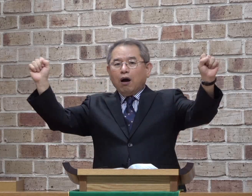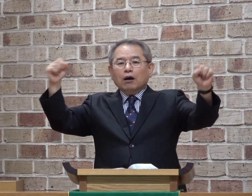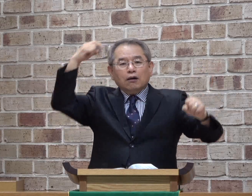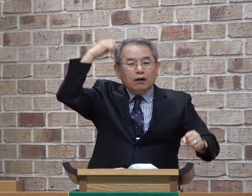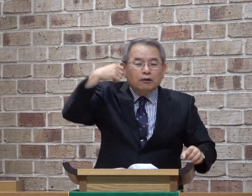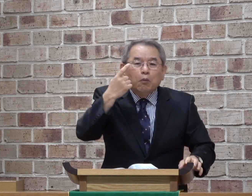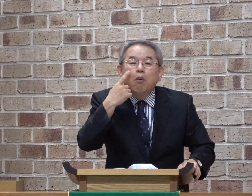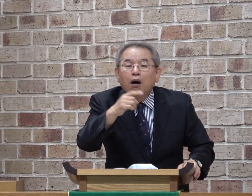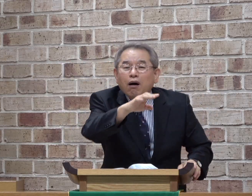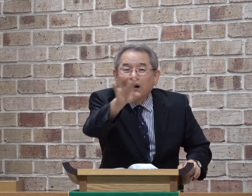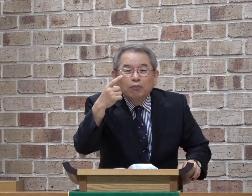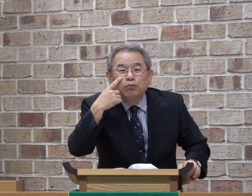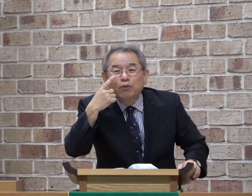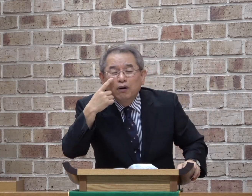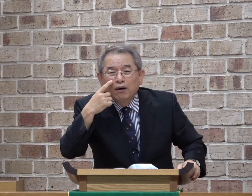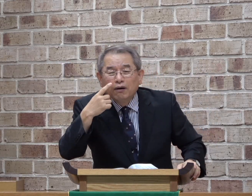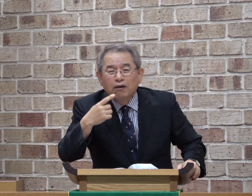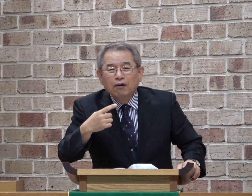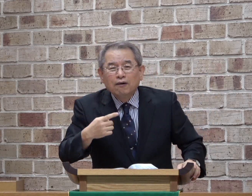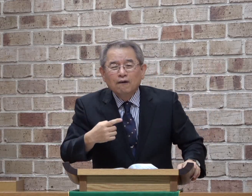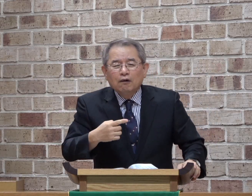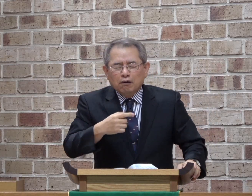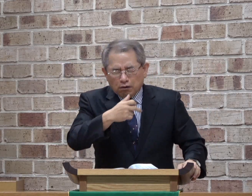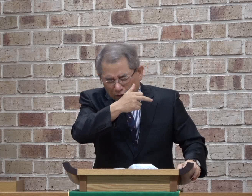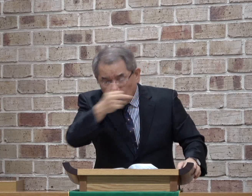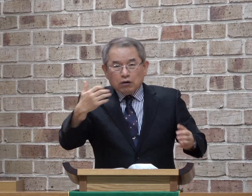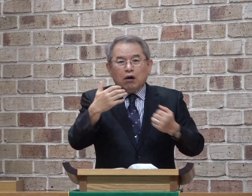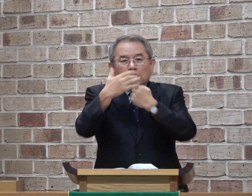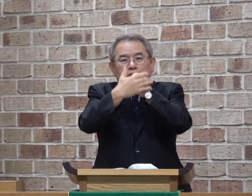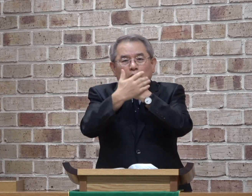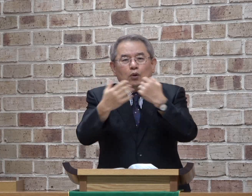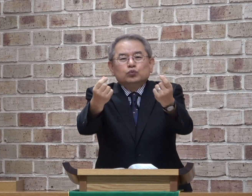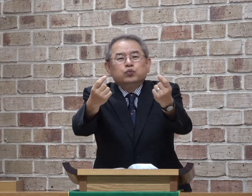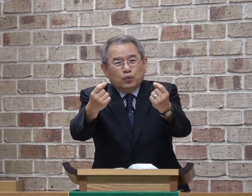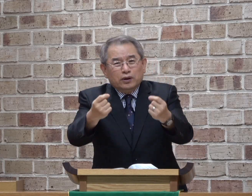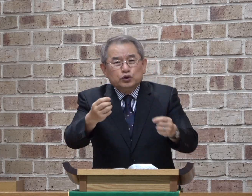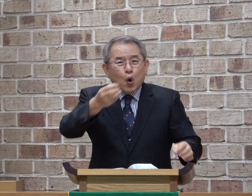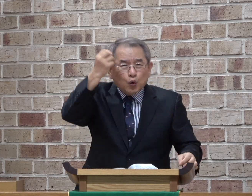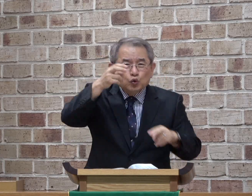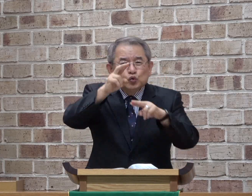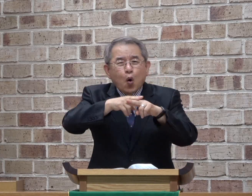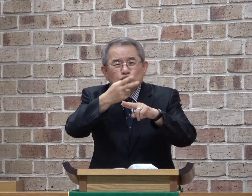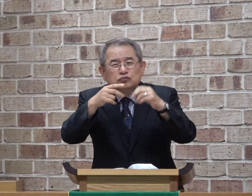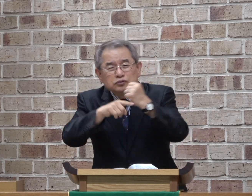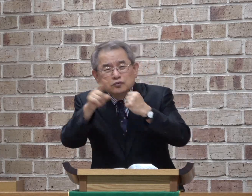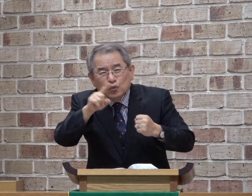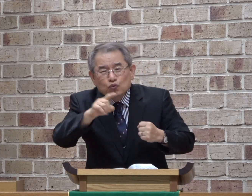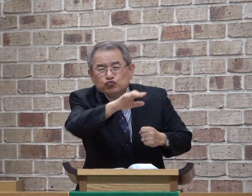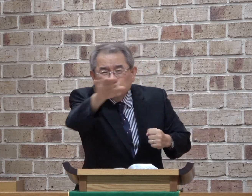우리가 어찌 보면 감옥에서 살아야 되는 그 죄의 대가를 치러야 되는데 예수님은 그 모든 것을 사하여 주셨습니다.